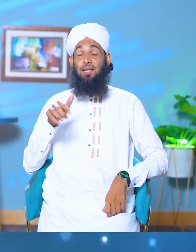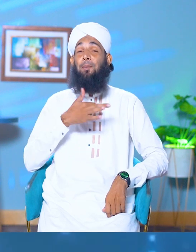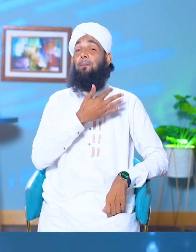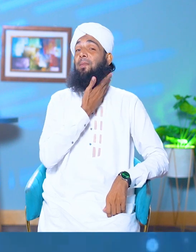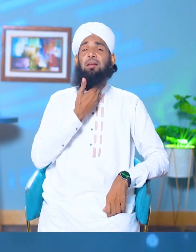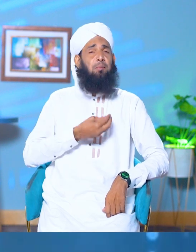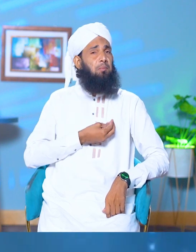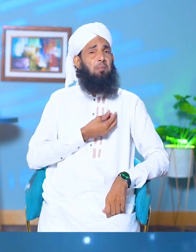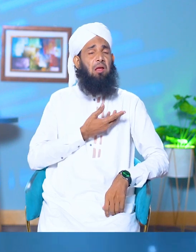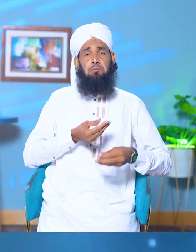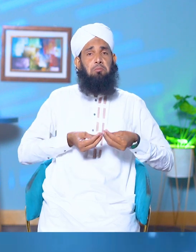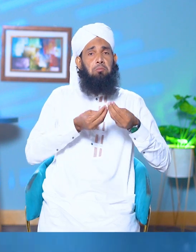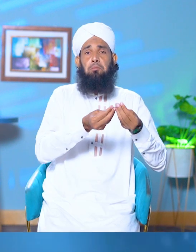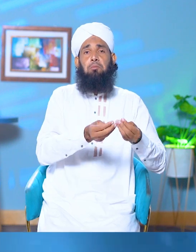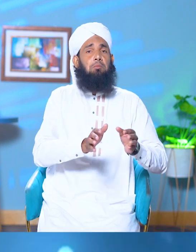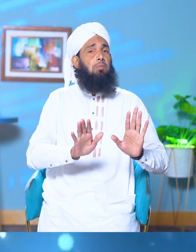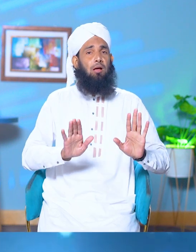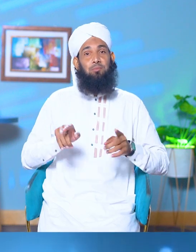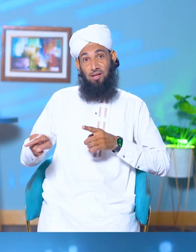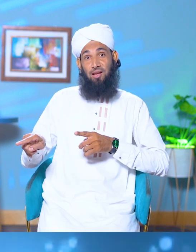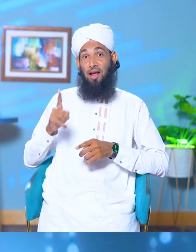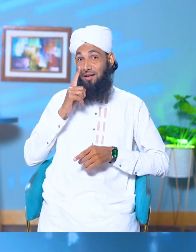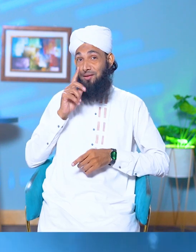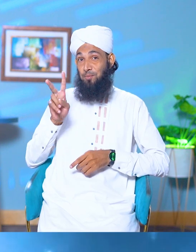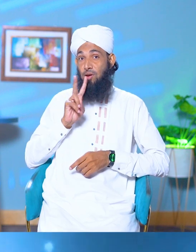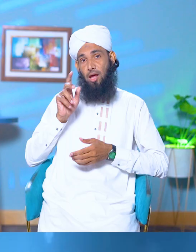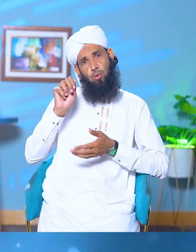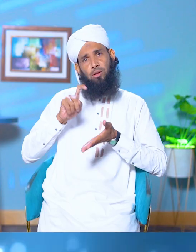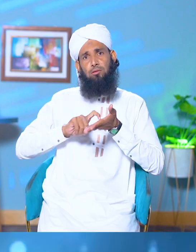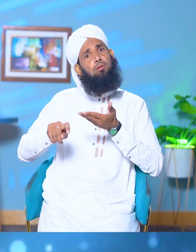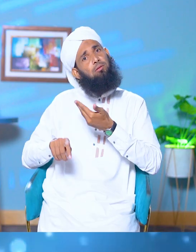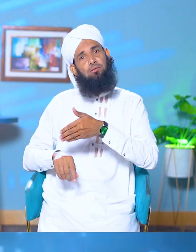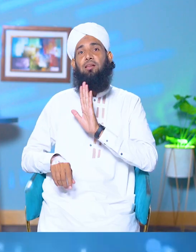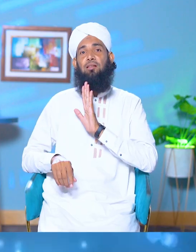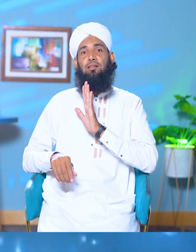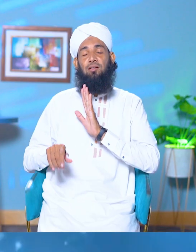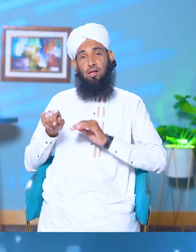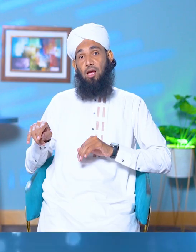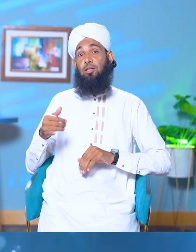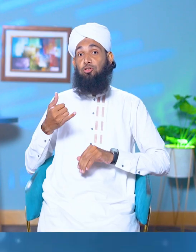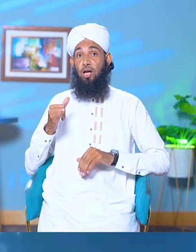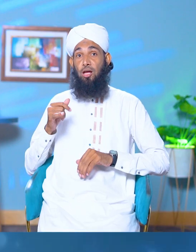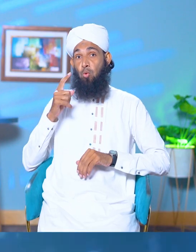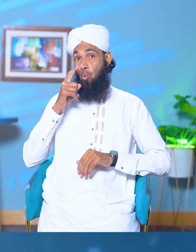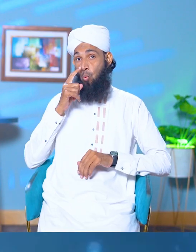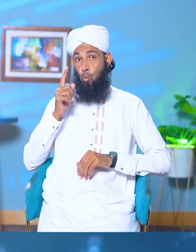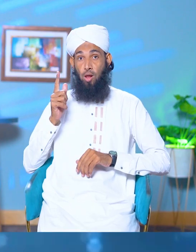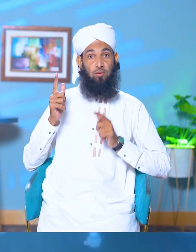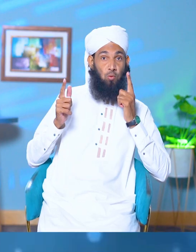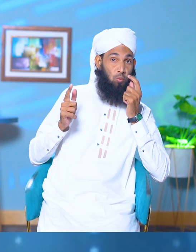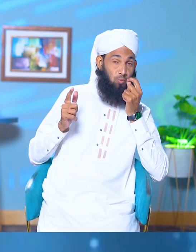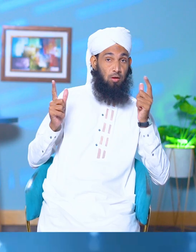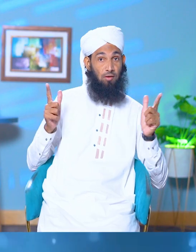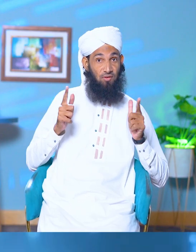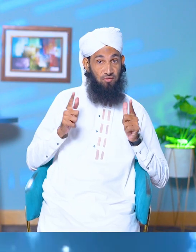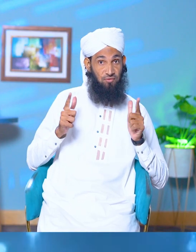وہ صرف چاہ ہی سکتی ہے اور کچھ کر نہیں سکتی ہے۔ تو جائز طلب اس کے مجازی میں پھنسی ہوئی ہے،